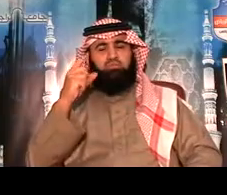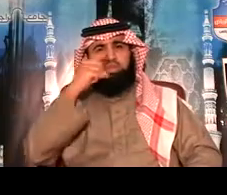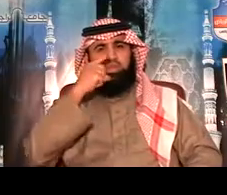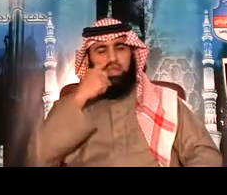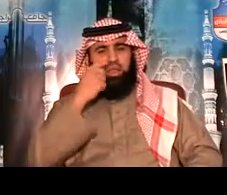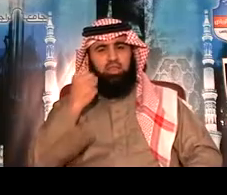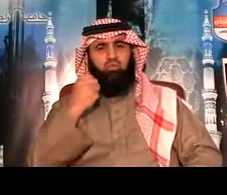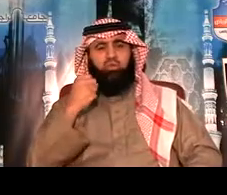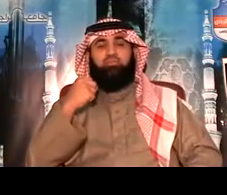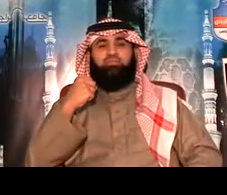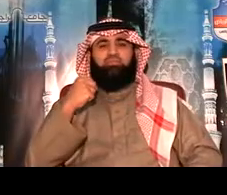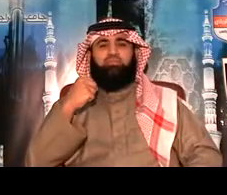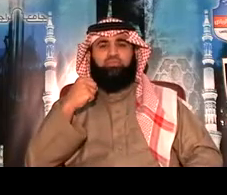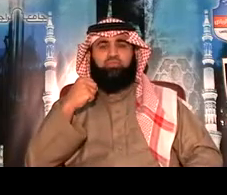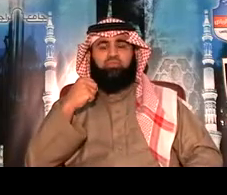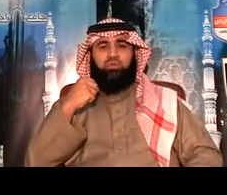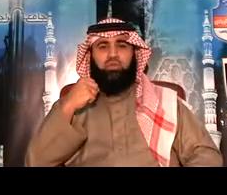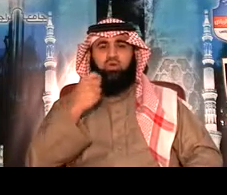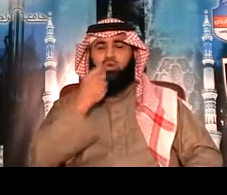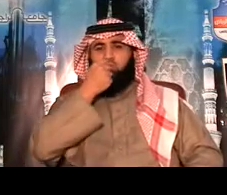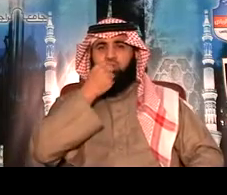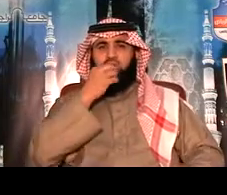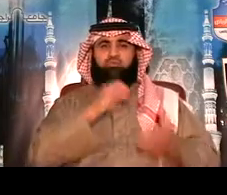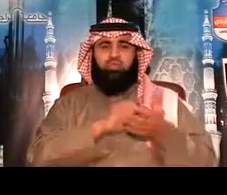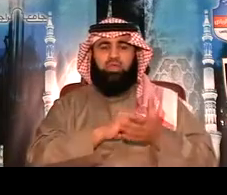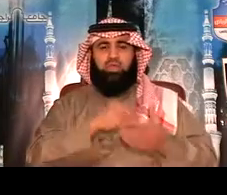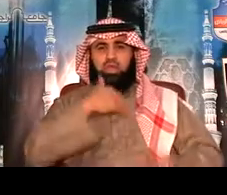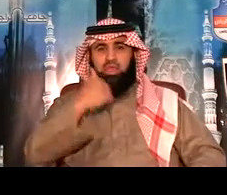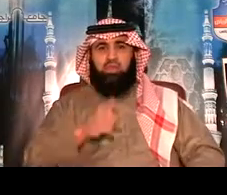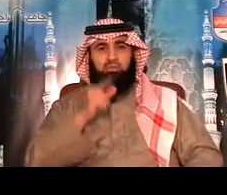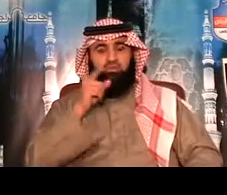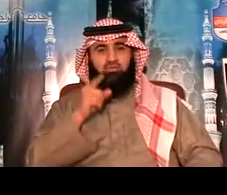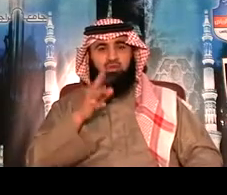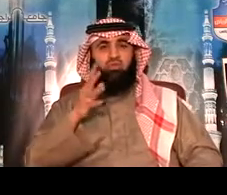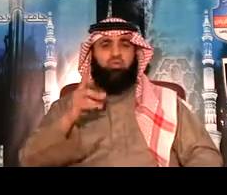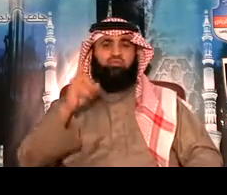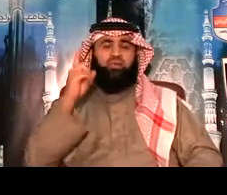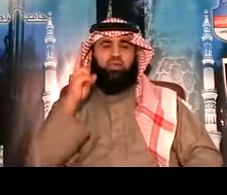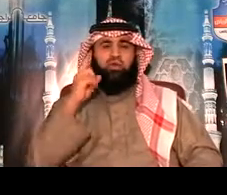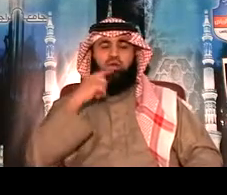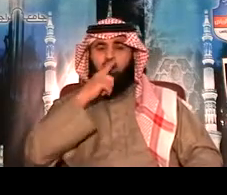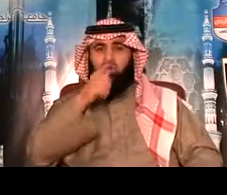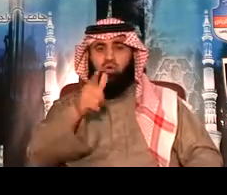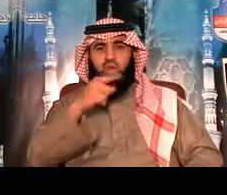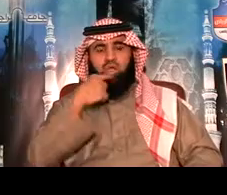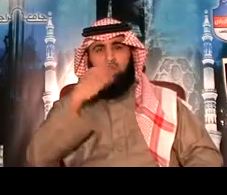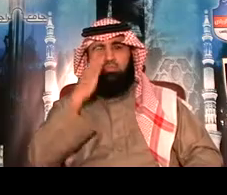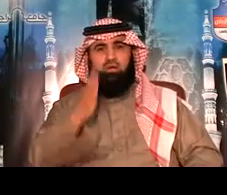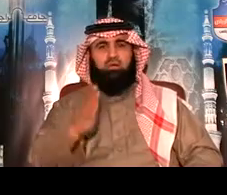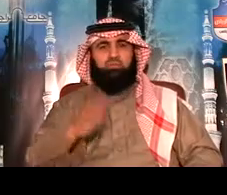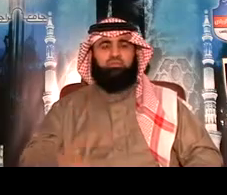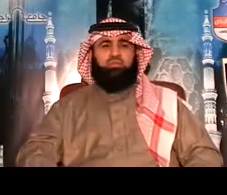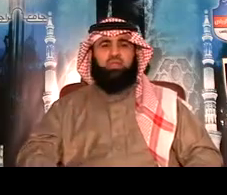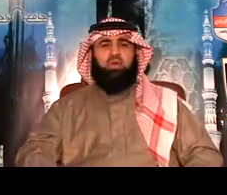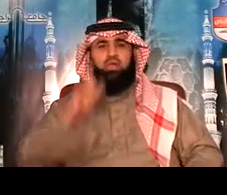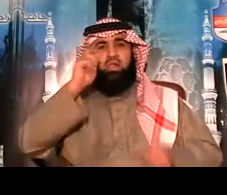يا أيها الذين آمنوا اتقوا الله وقولوا قولا سديدا، يصلح لكم